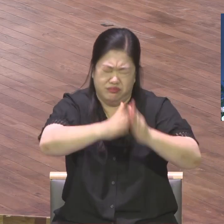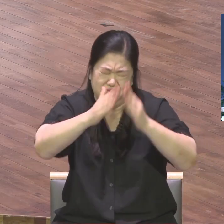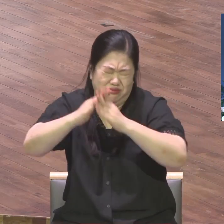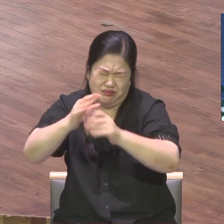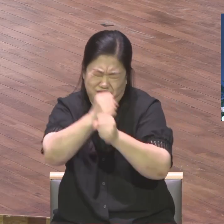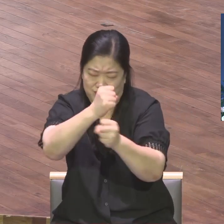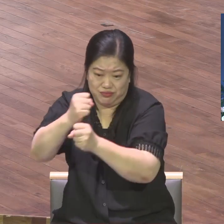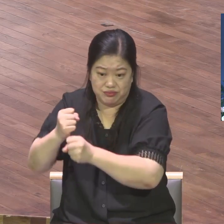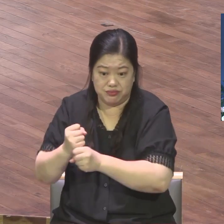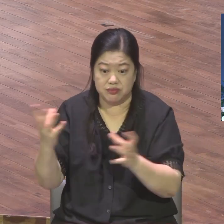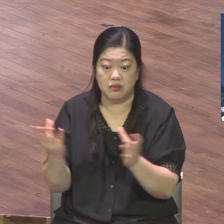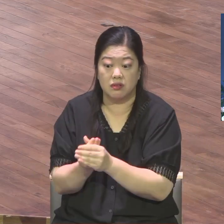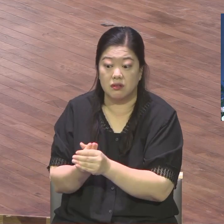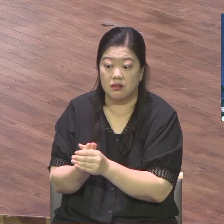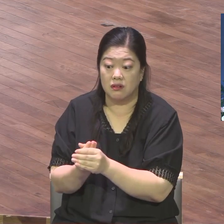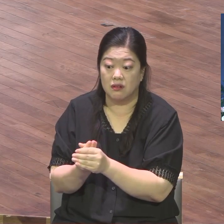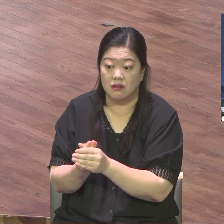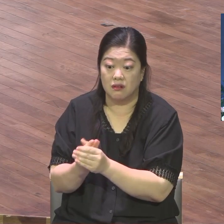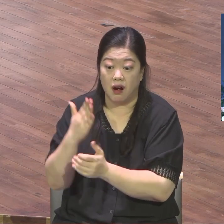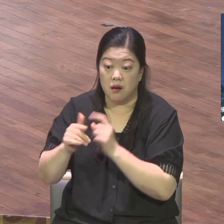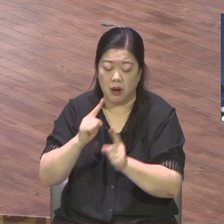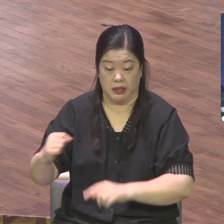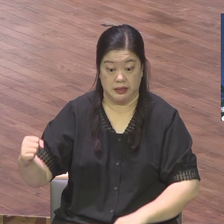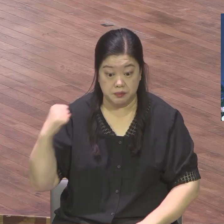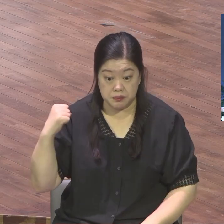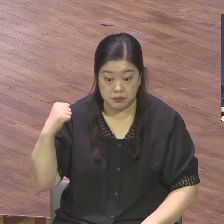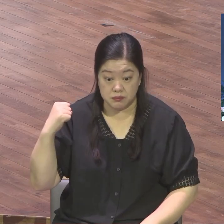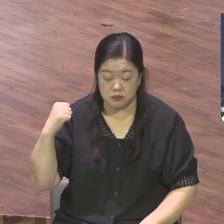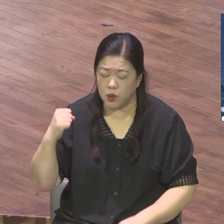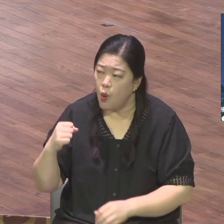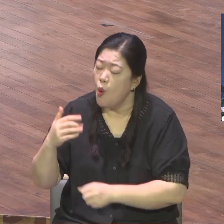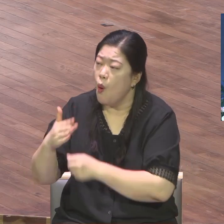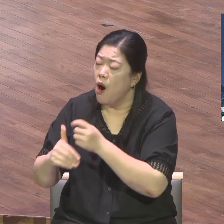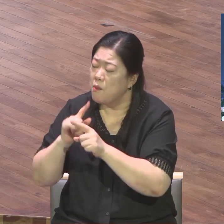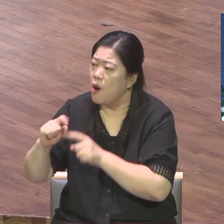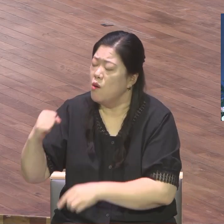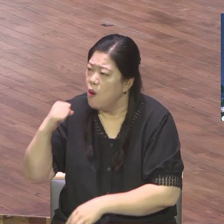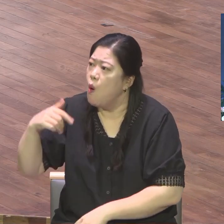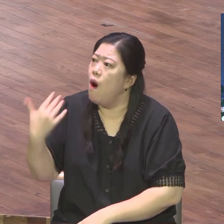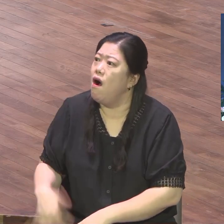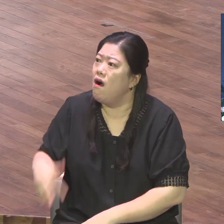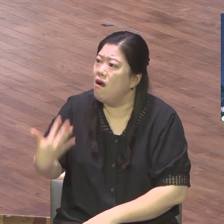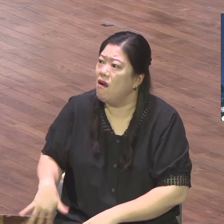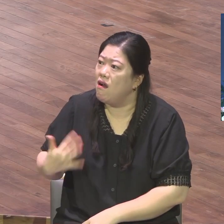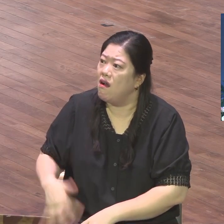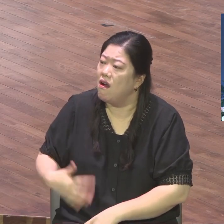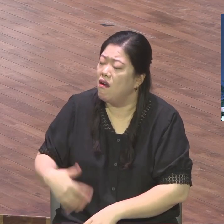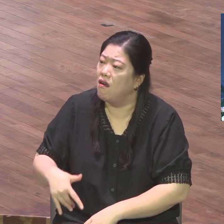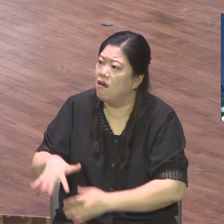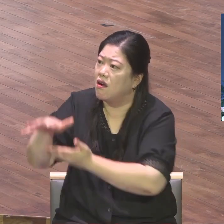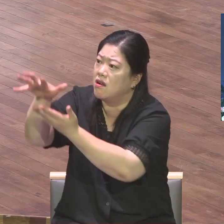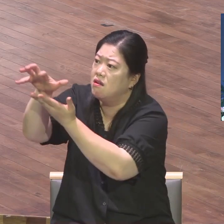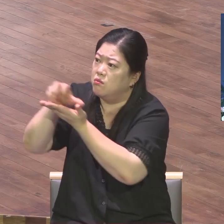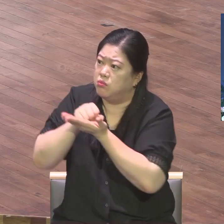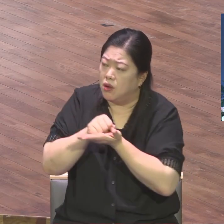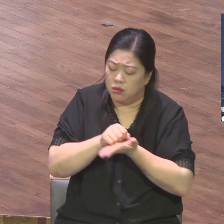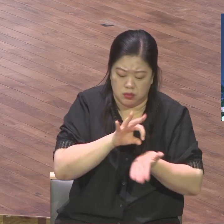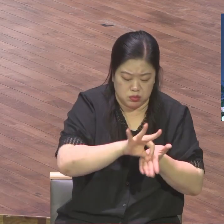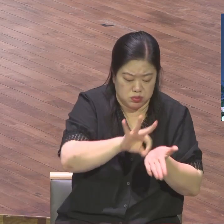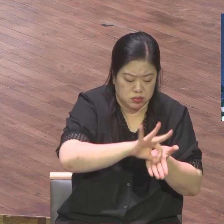없어진다 그랬어요. 말씀에 능력이 있어요. 능력이 있는데 이 말씀의 능력 무한한데